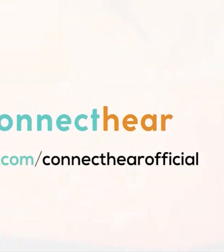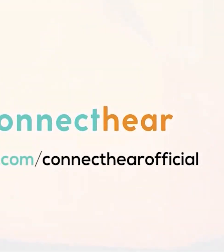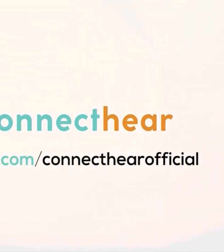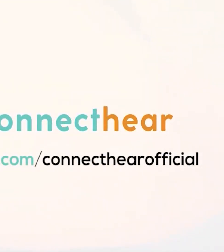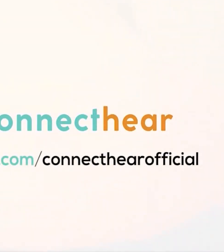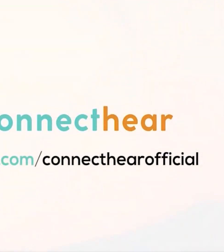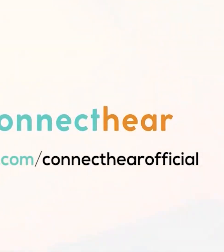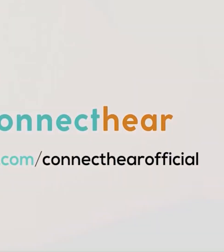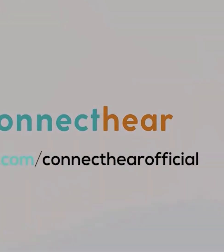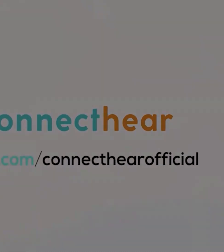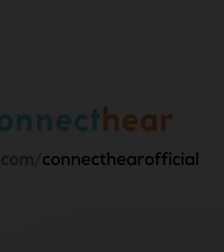موسیقی